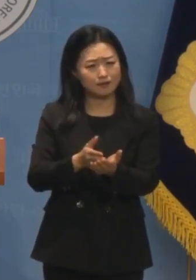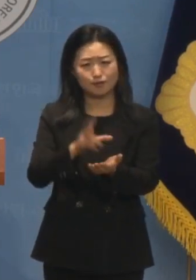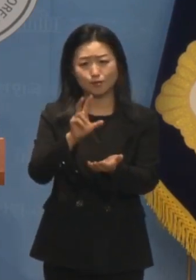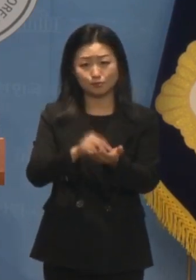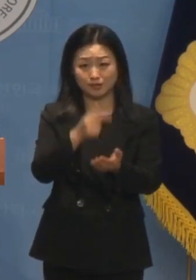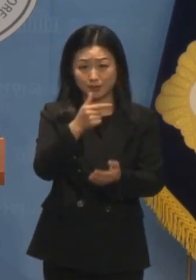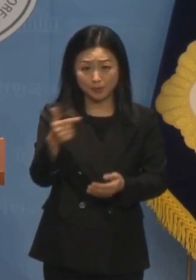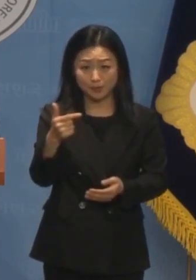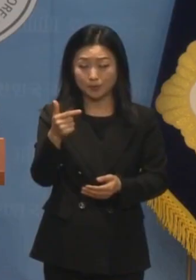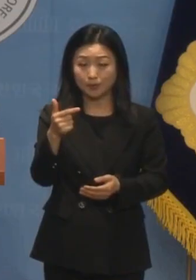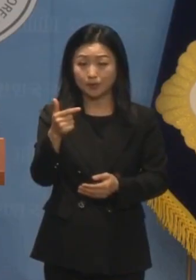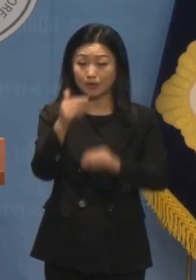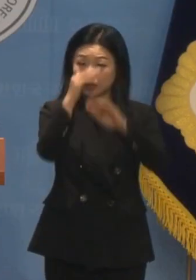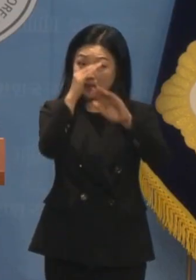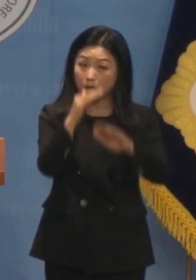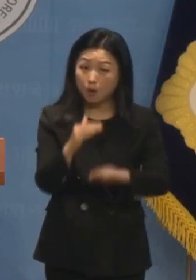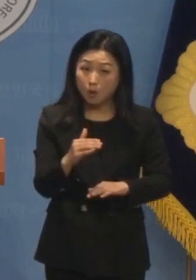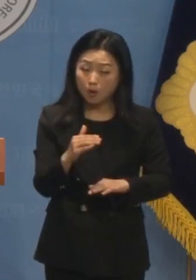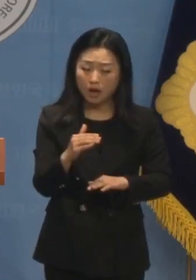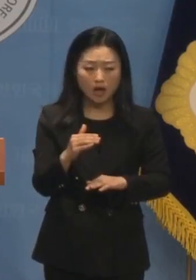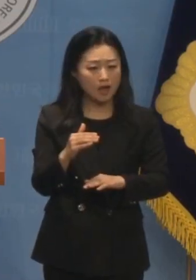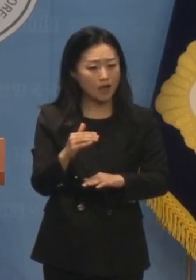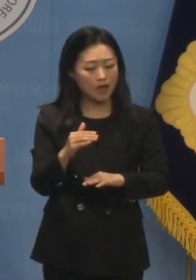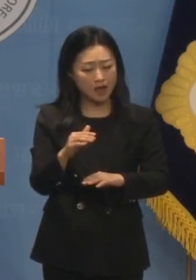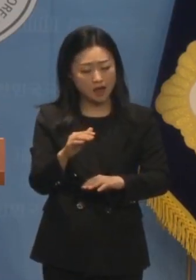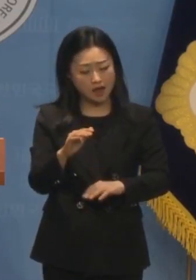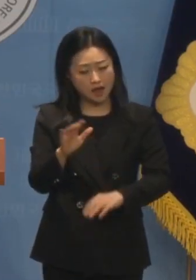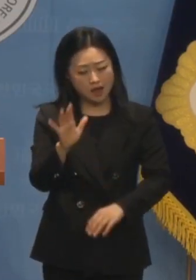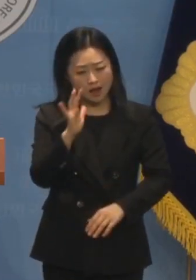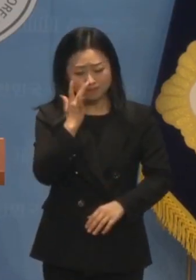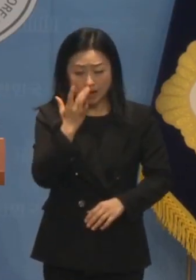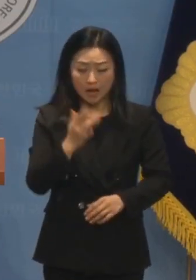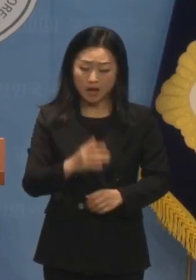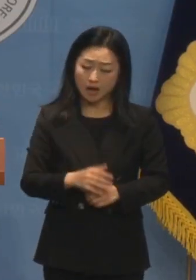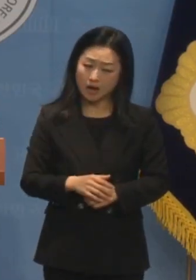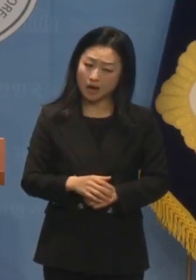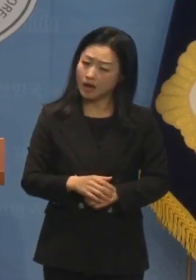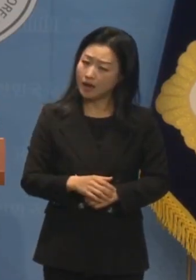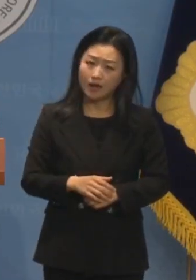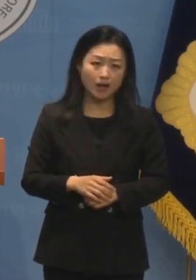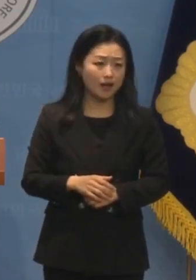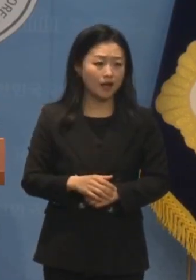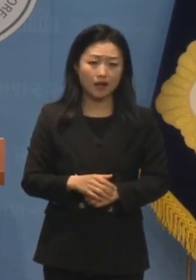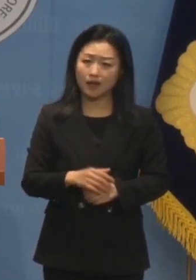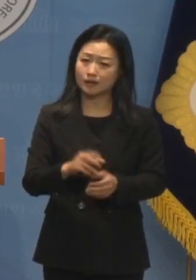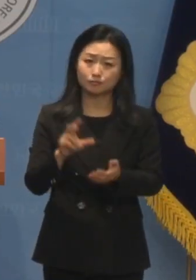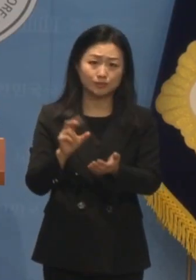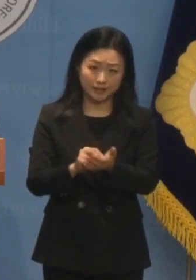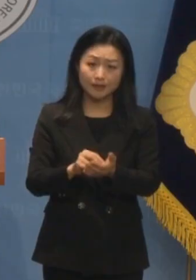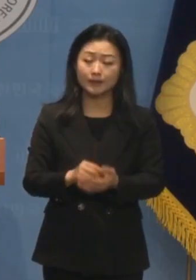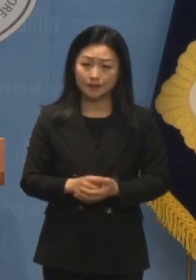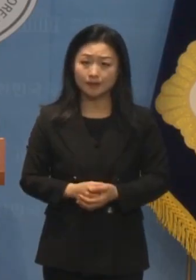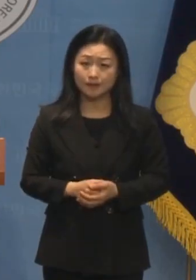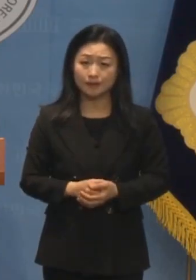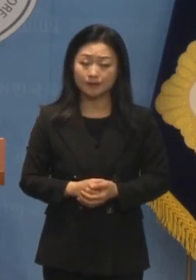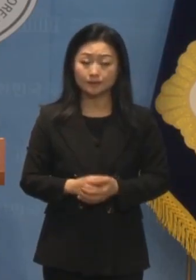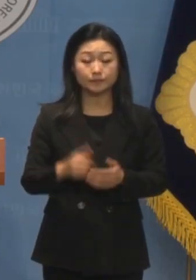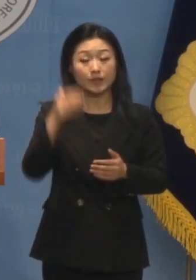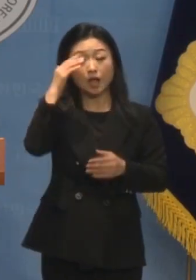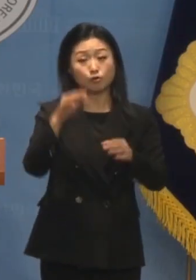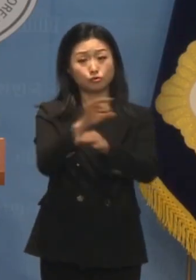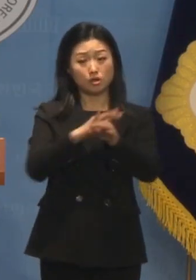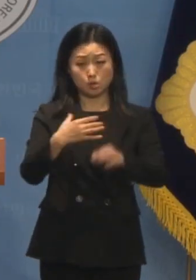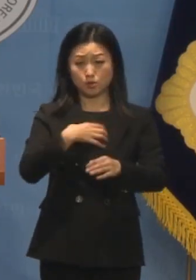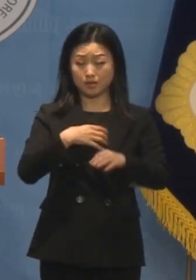문제인데 그 내용은 도대체 어느 나라 이야기인지 도통 알 수가 없습니다 우리 경제가